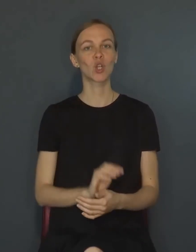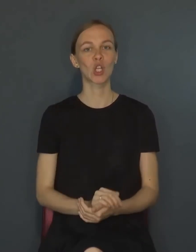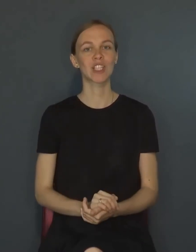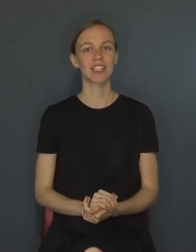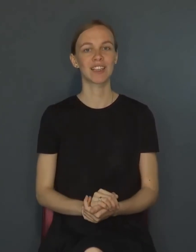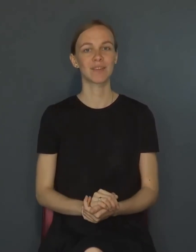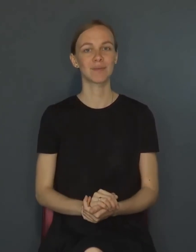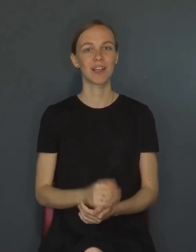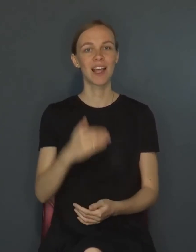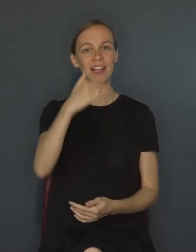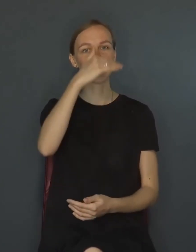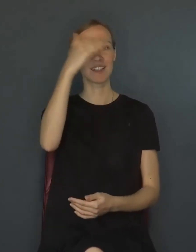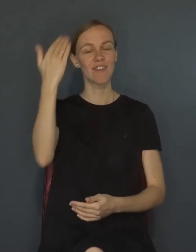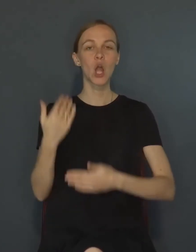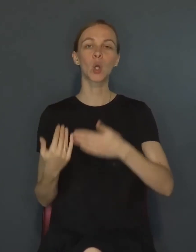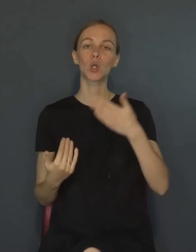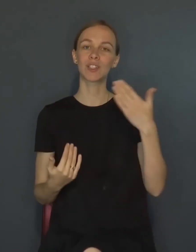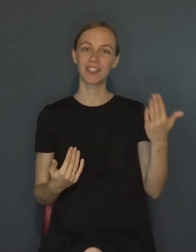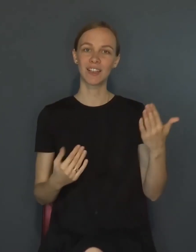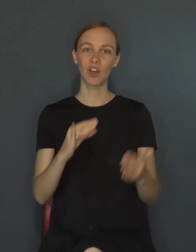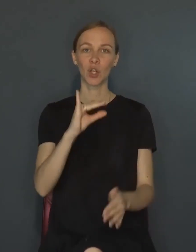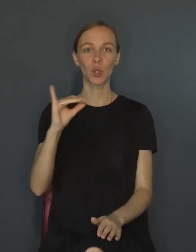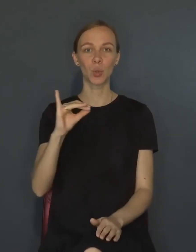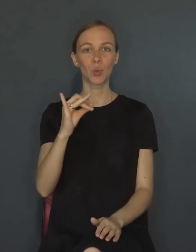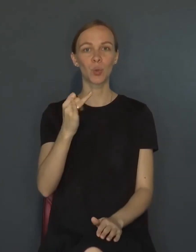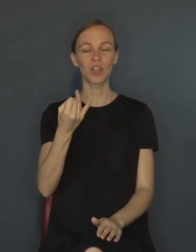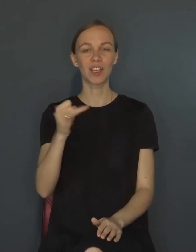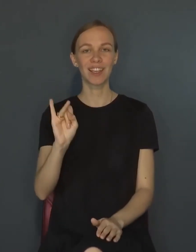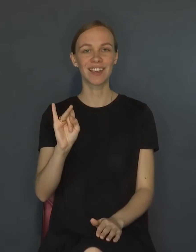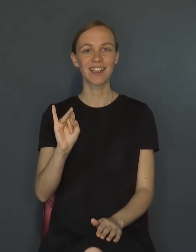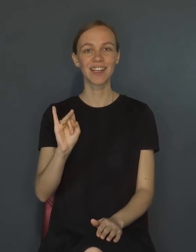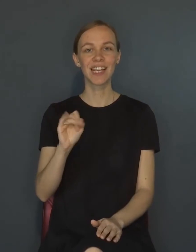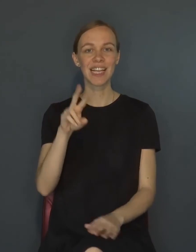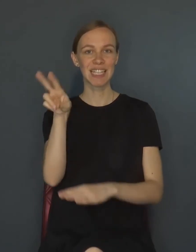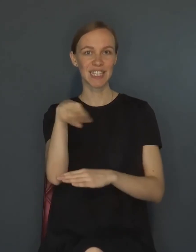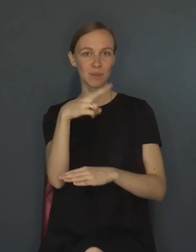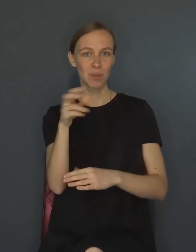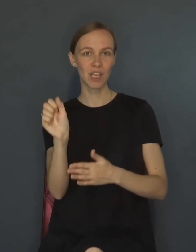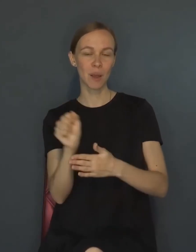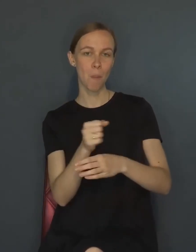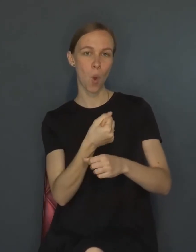Зверху зліва Юрій Змієборець на червоному фоні.